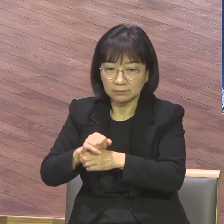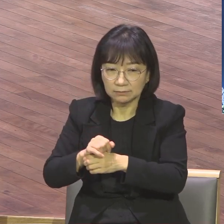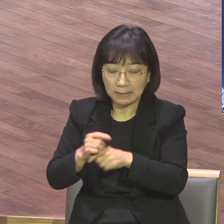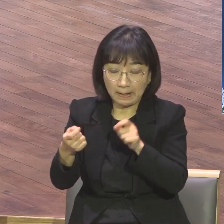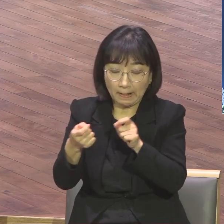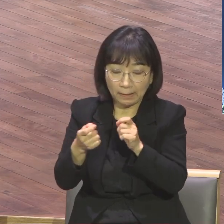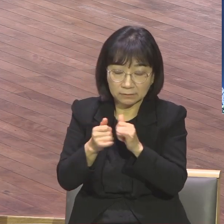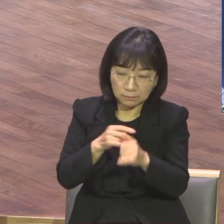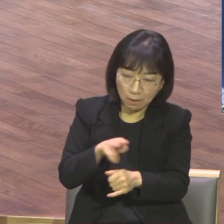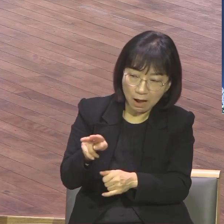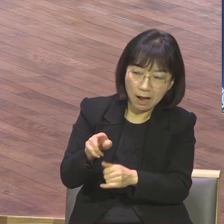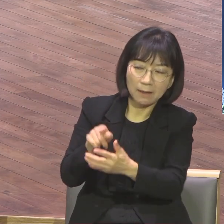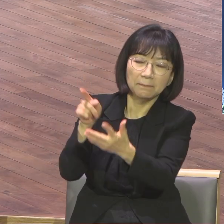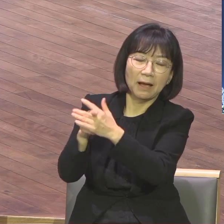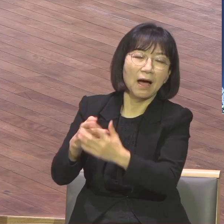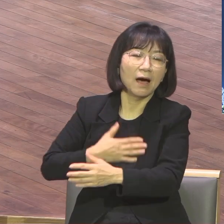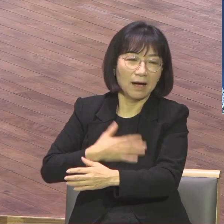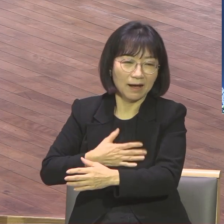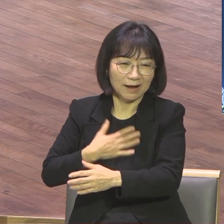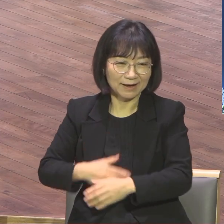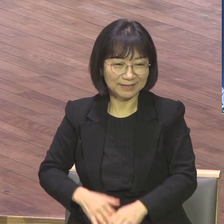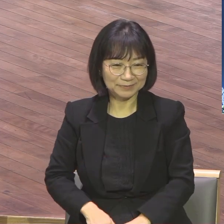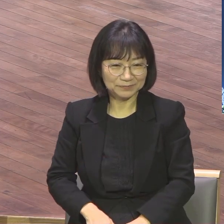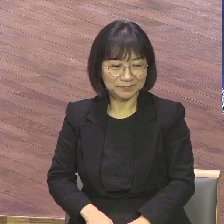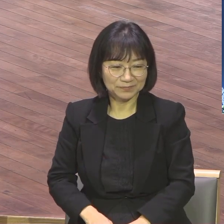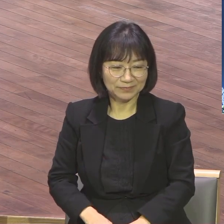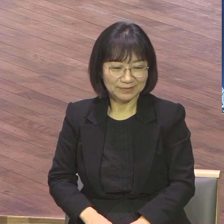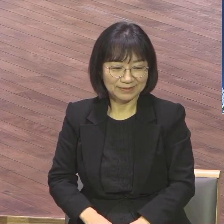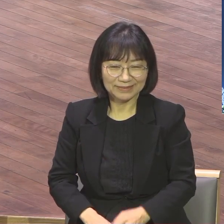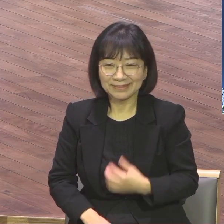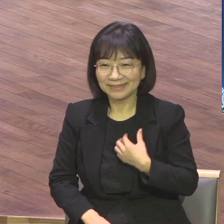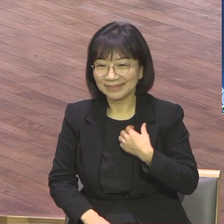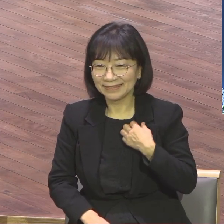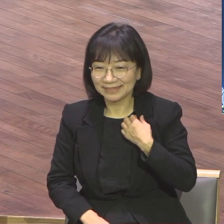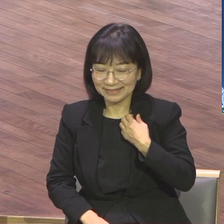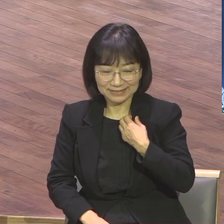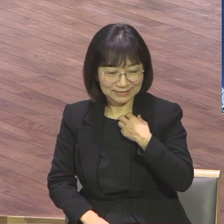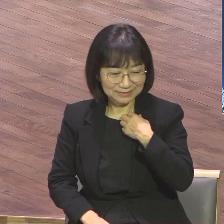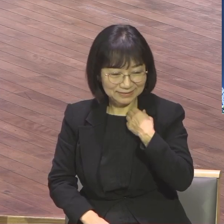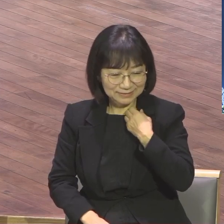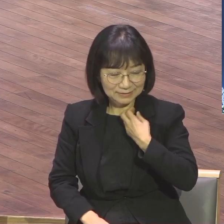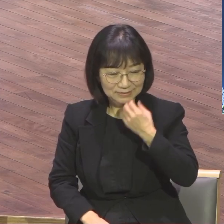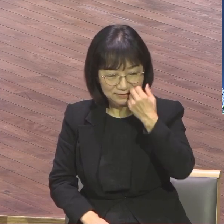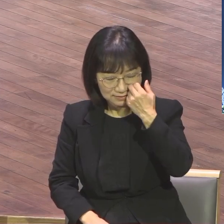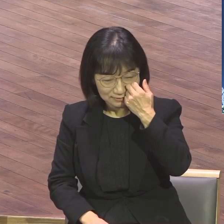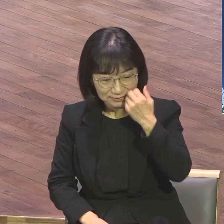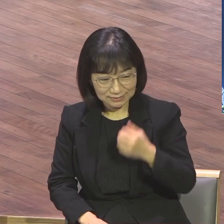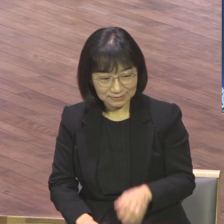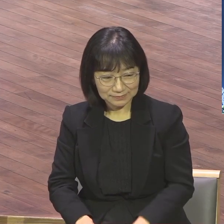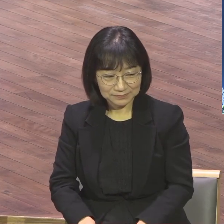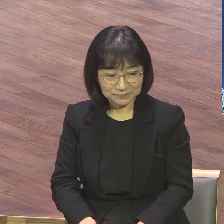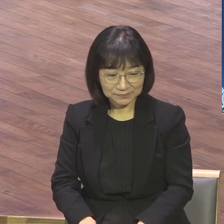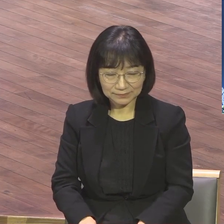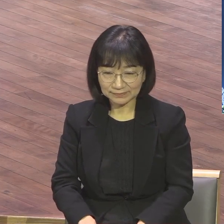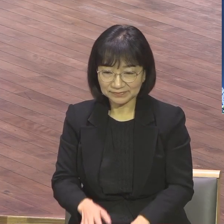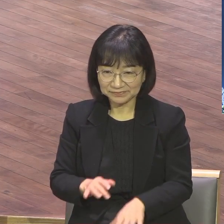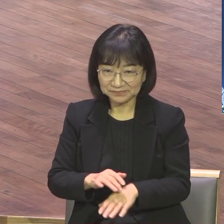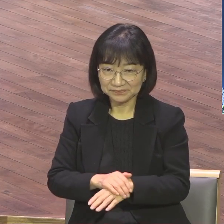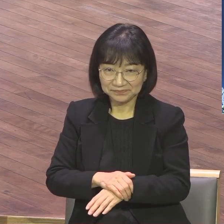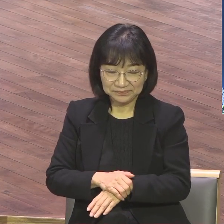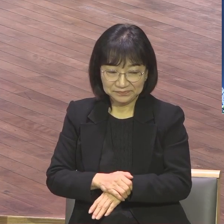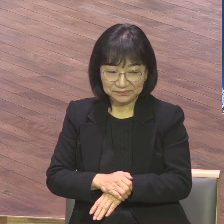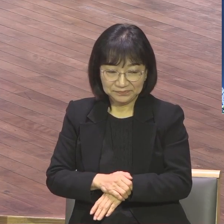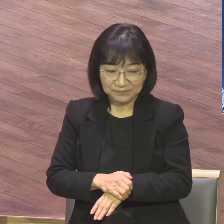알지요. 신앙생활 뭐 가족이 아는데 성령께서 모르시겠어요? 사단이 방해하는 건